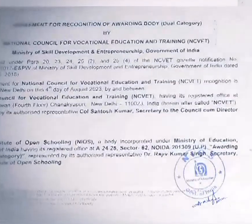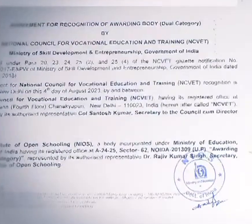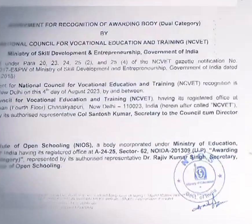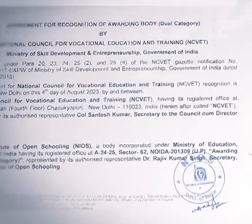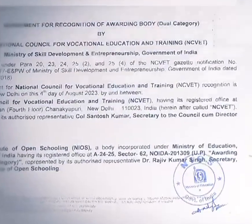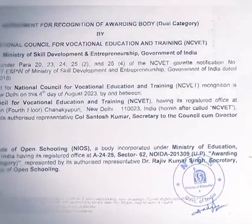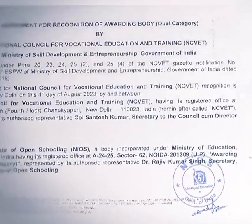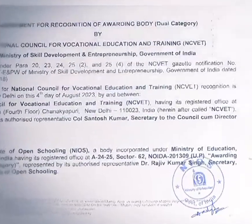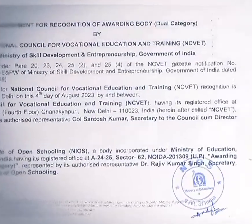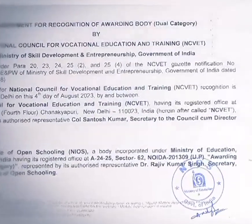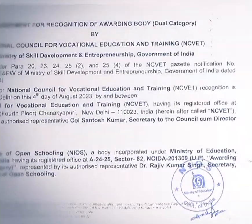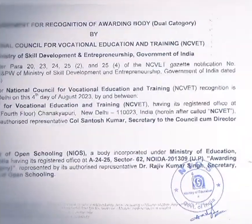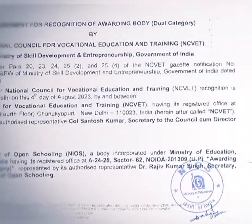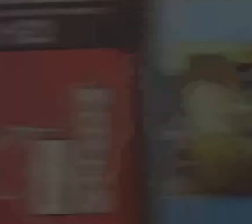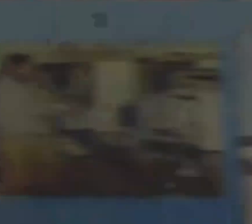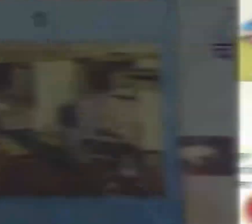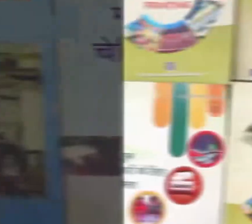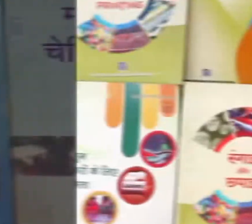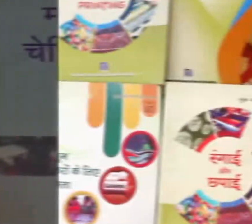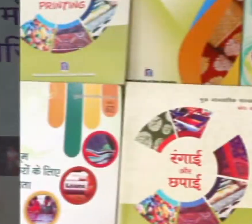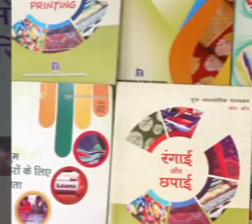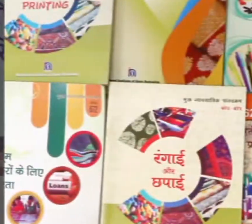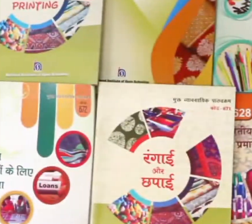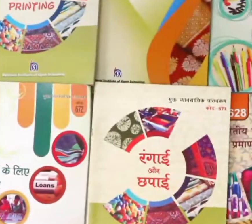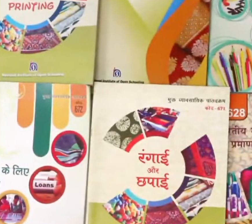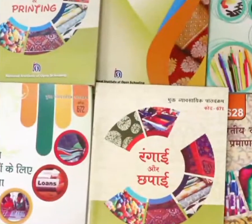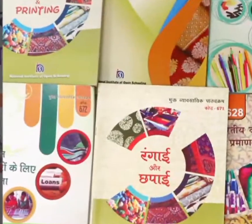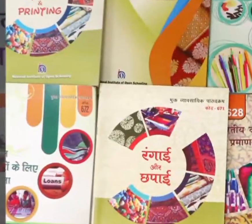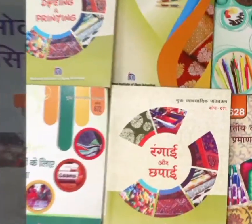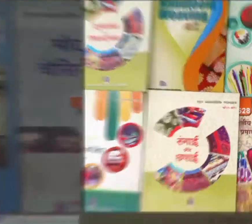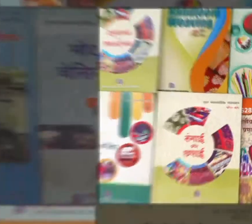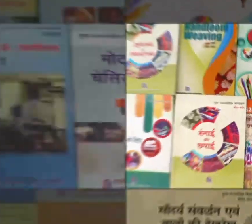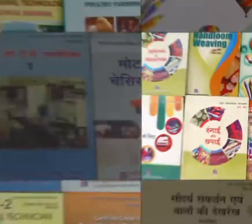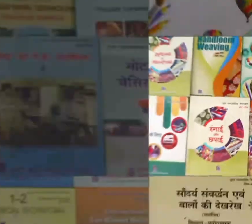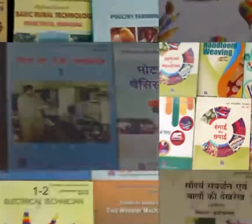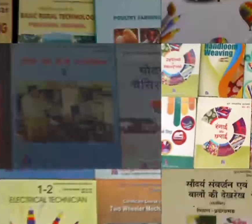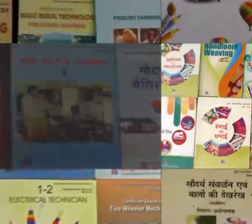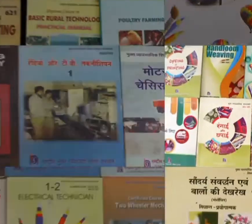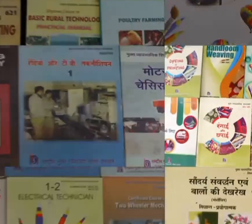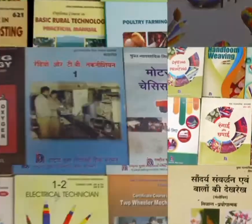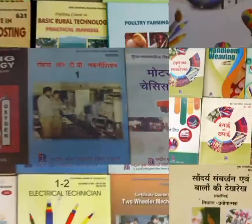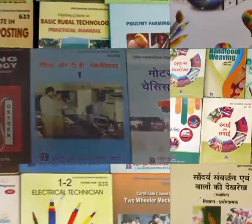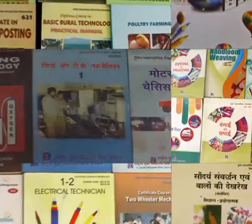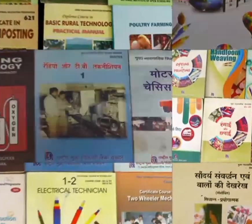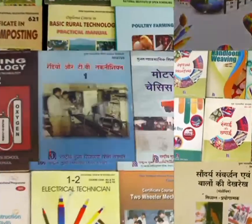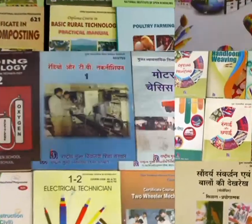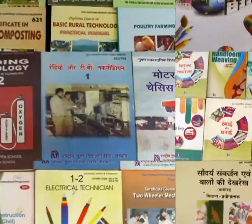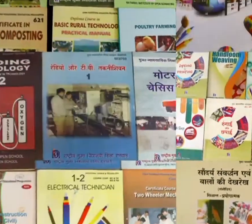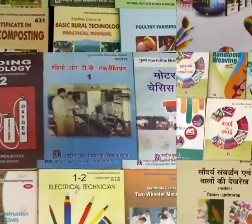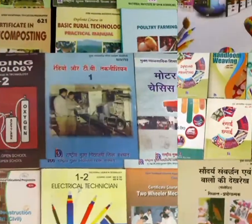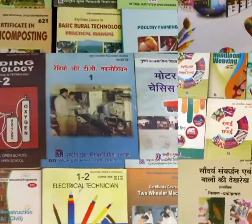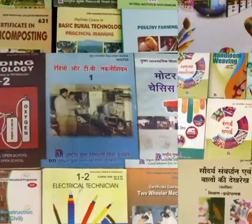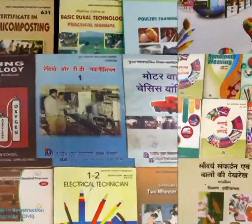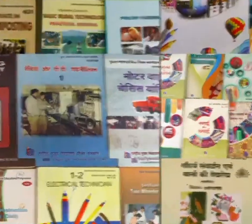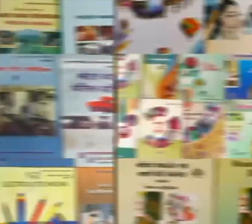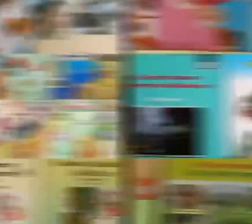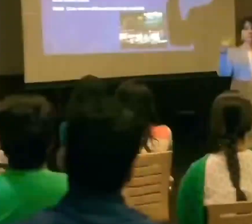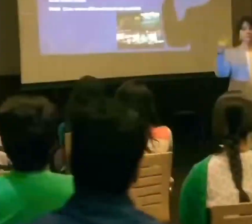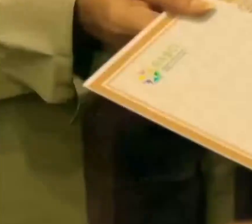हस्ताक्षरित किया है। अब NIOS के NCVET स्वीकृत पाठ्यक्रमों को दोहरी मान्यता मिलेगी व शिक्षार्थियों